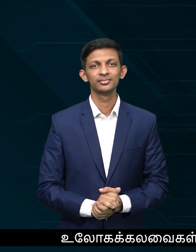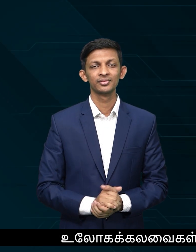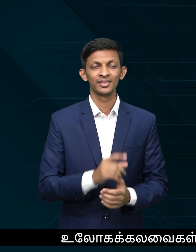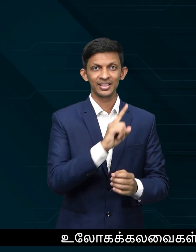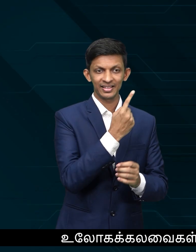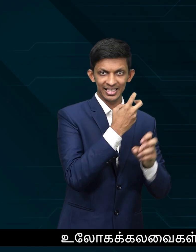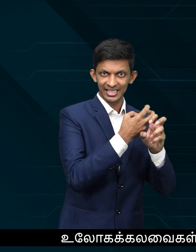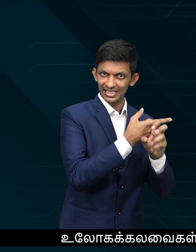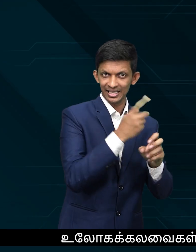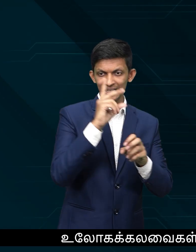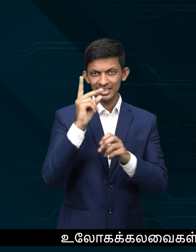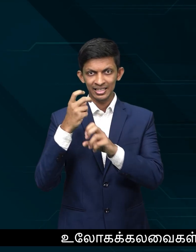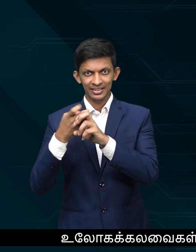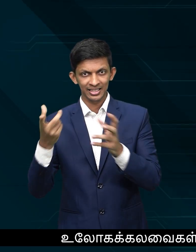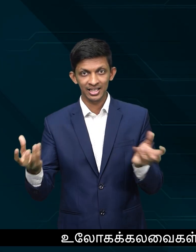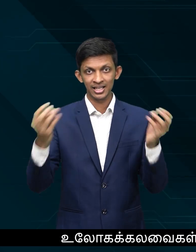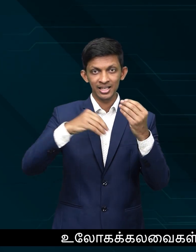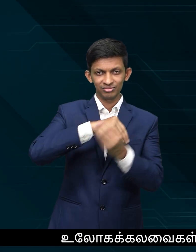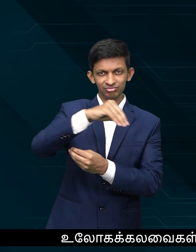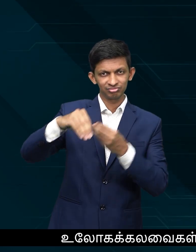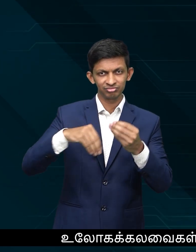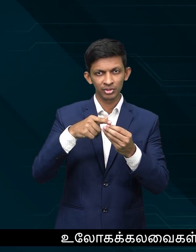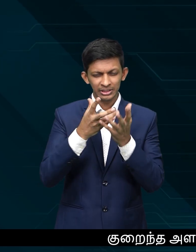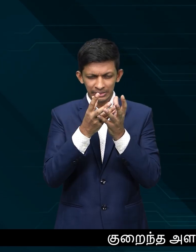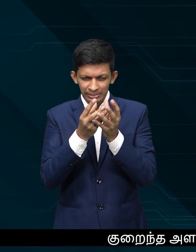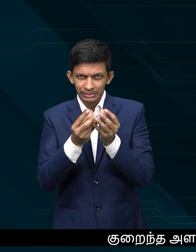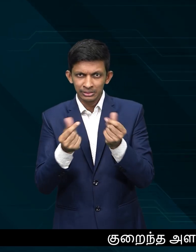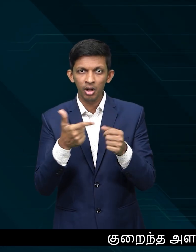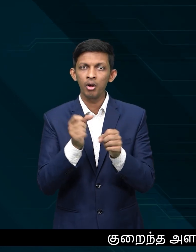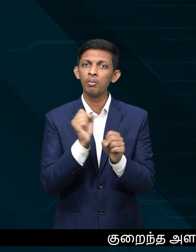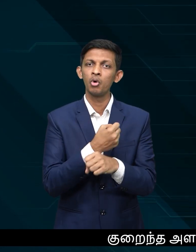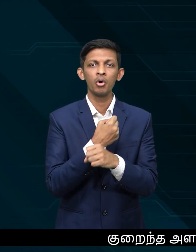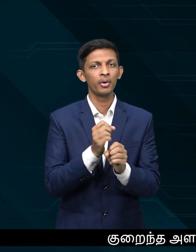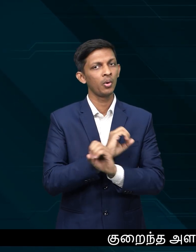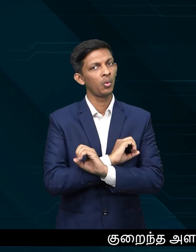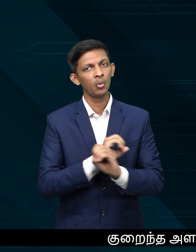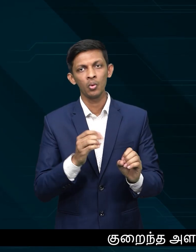உலோக கலவைகள் துருப்பிடிக்காத அல்லது மிக குறைந்த அளவிற்கு அரிப்பு ஏற்படாது.